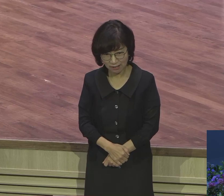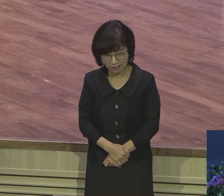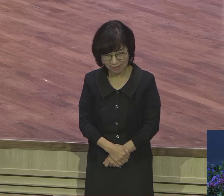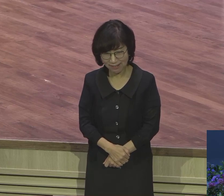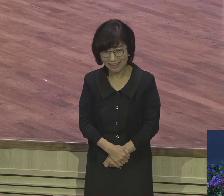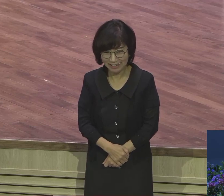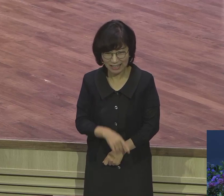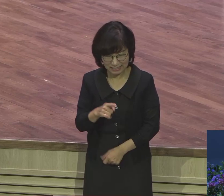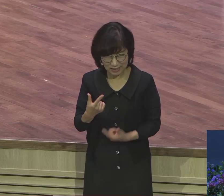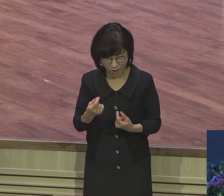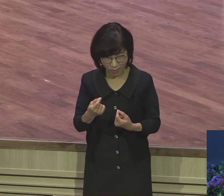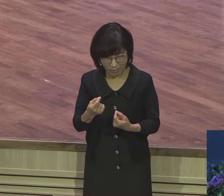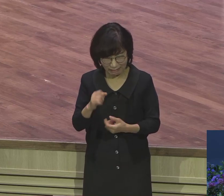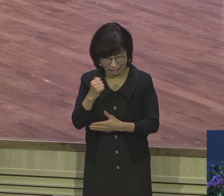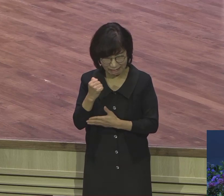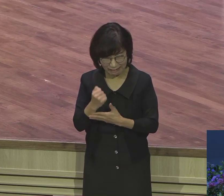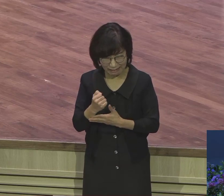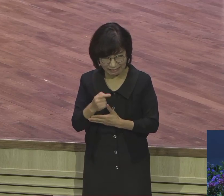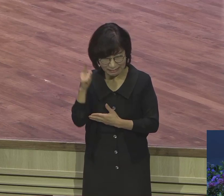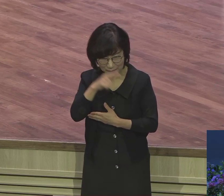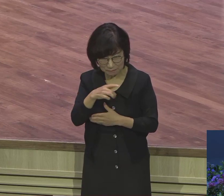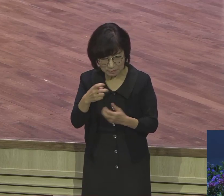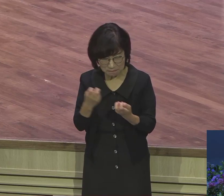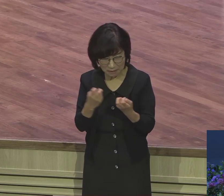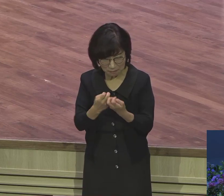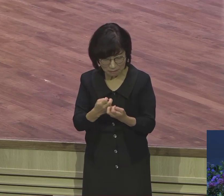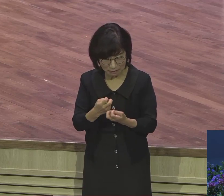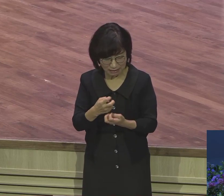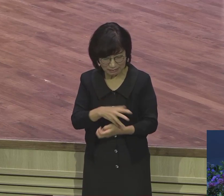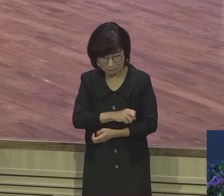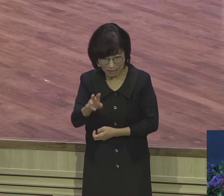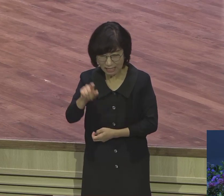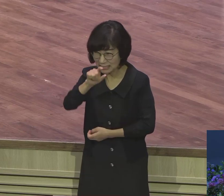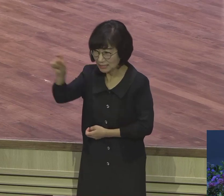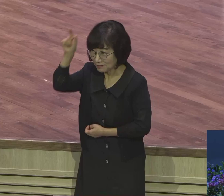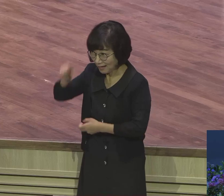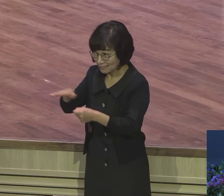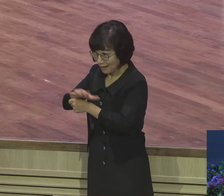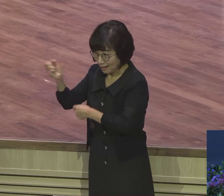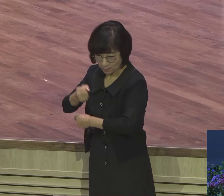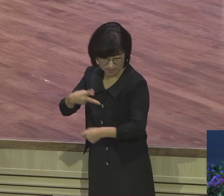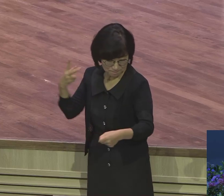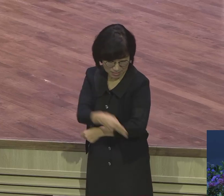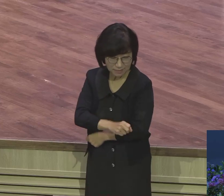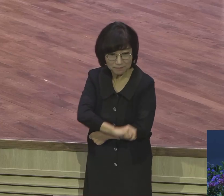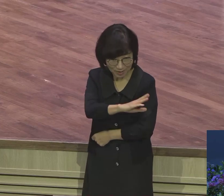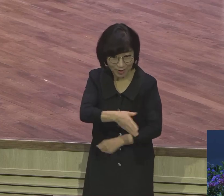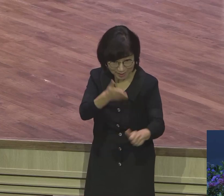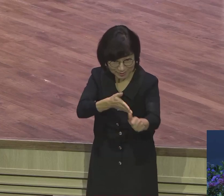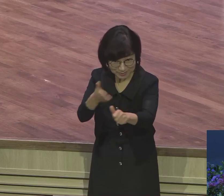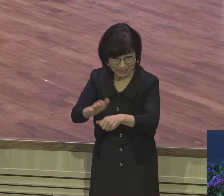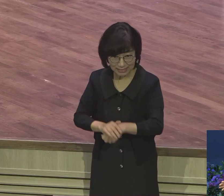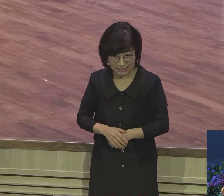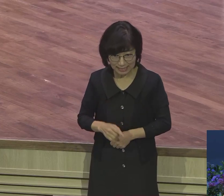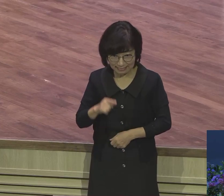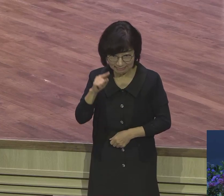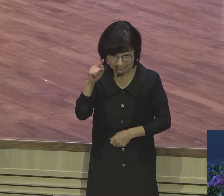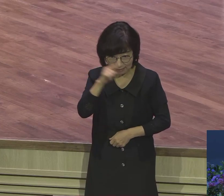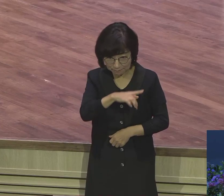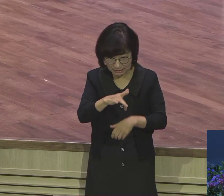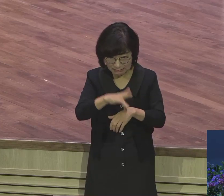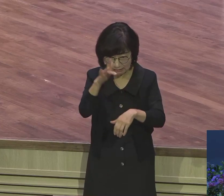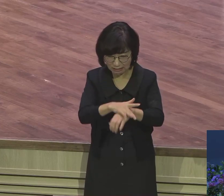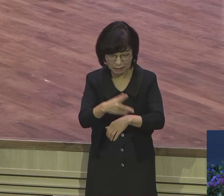이런 예터를 여러분 십자가의 사랑으로 깨버리시기 바랍니다. 이런 못된 성격 깨야 돼요.